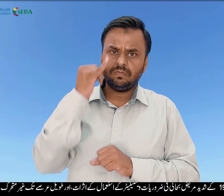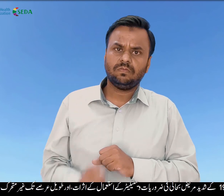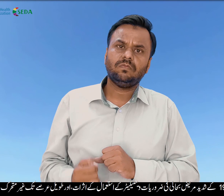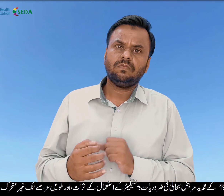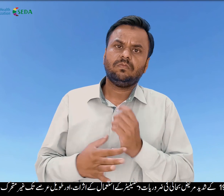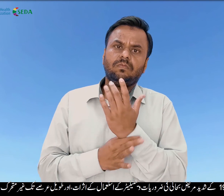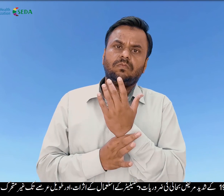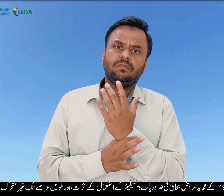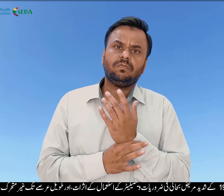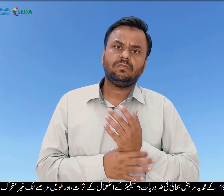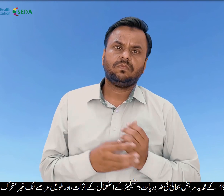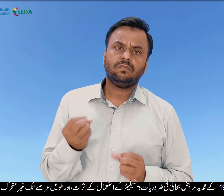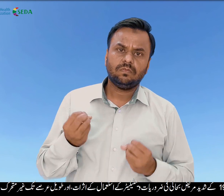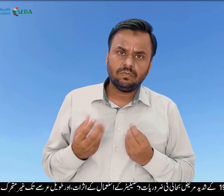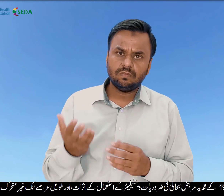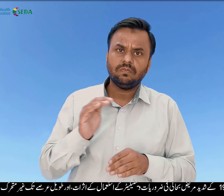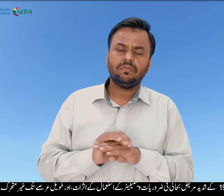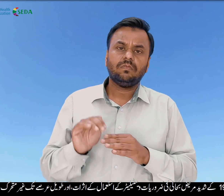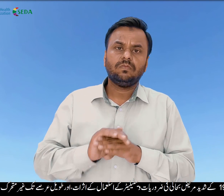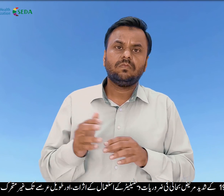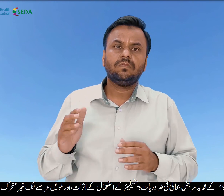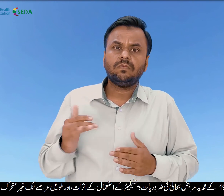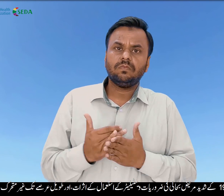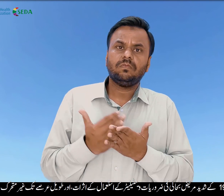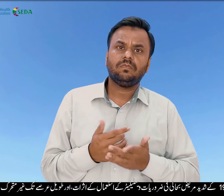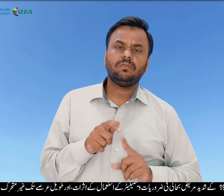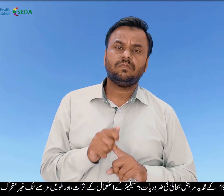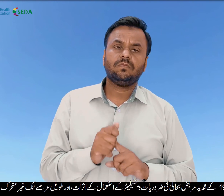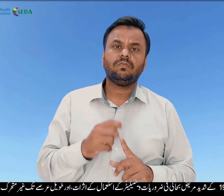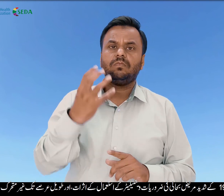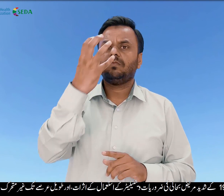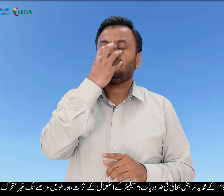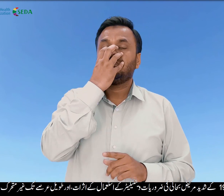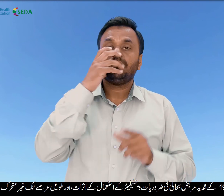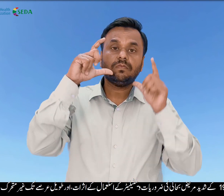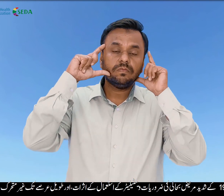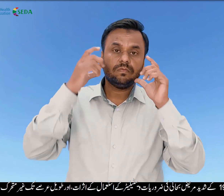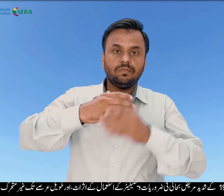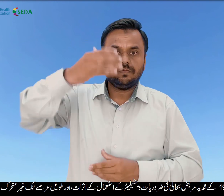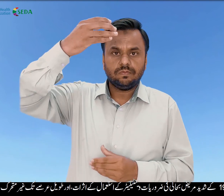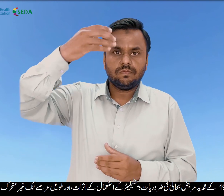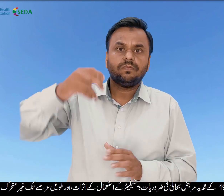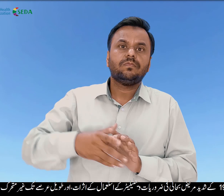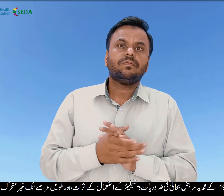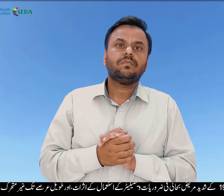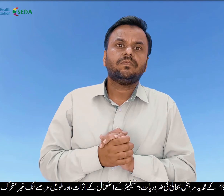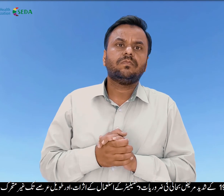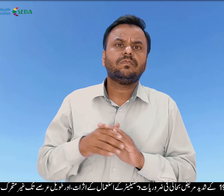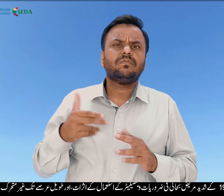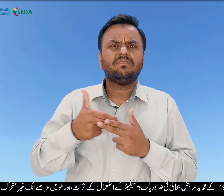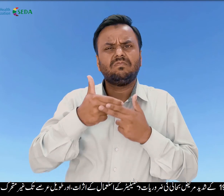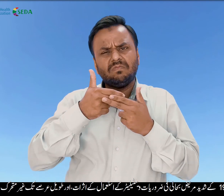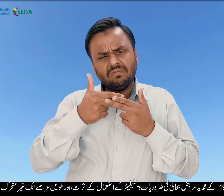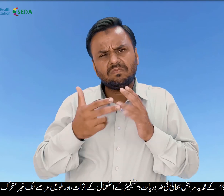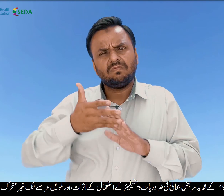کووڈ-19 کے شدید مریض بحالی کی ضروریات، وینٹیلیٹر کے استعمال کے اثرات اور طویل عرصے